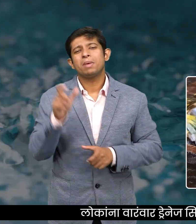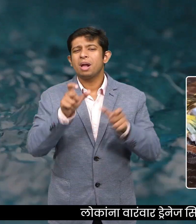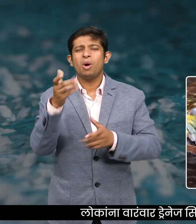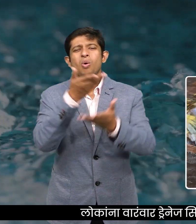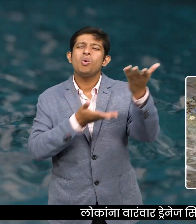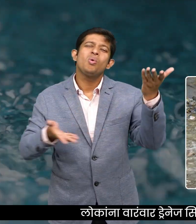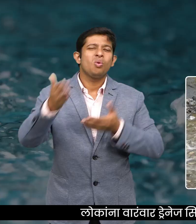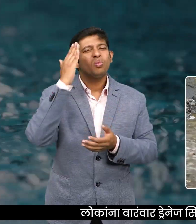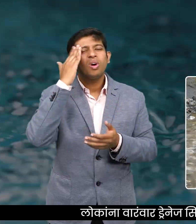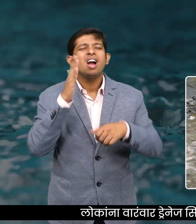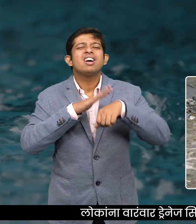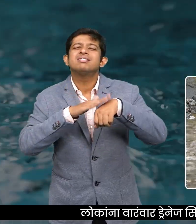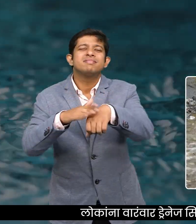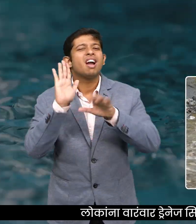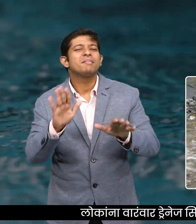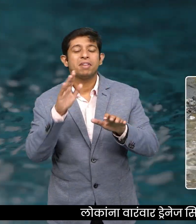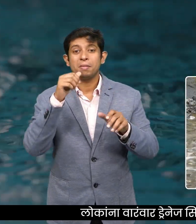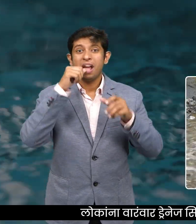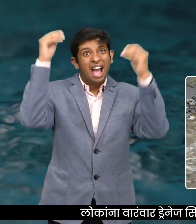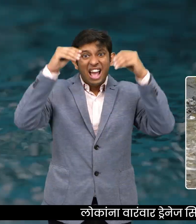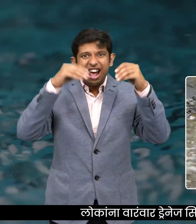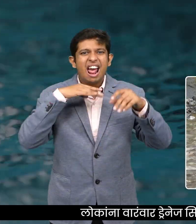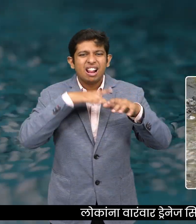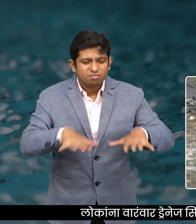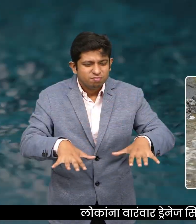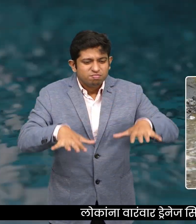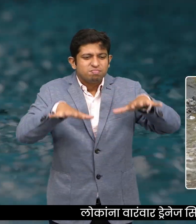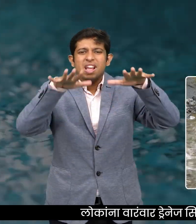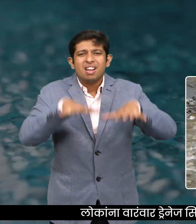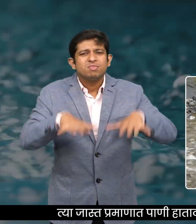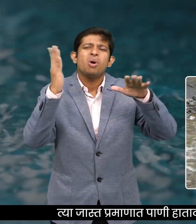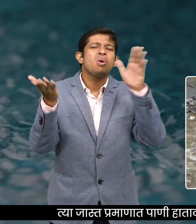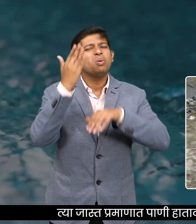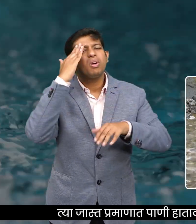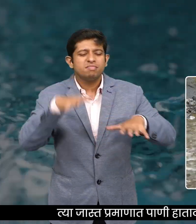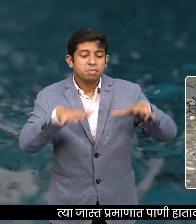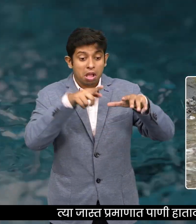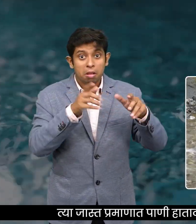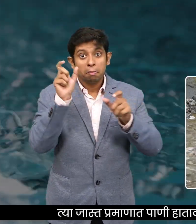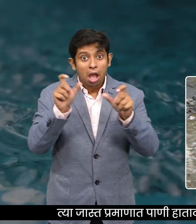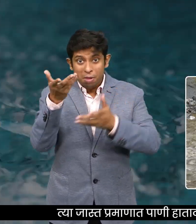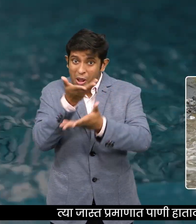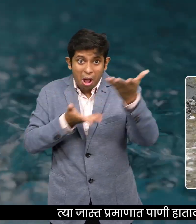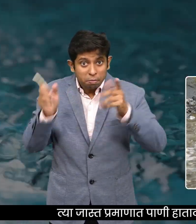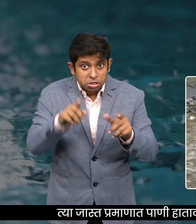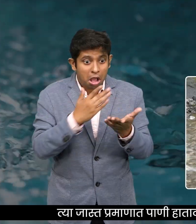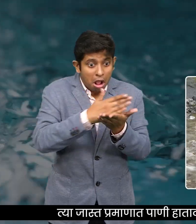लोकांना वारंवार ड्रेनेज सिस्टममध्ये अडथळे येतात कारण त्या जास्त प्रमाणात पाणी